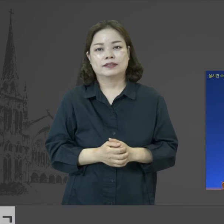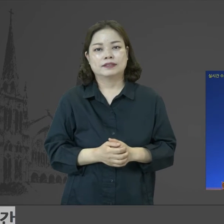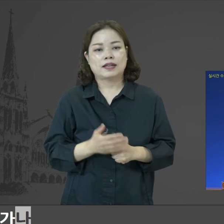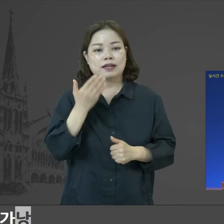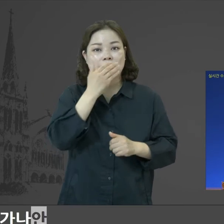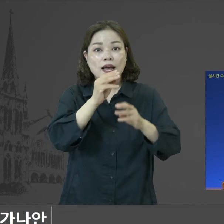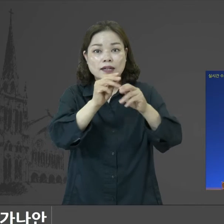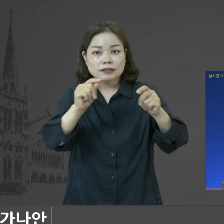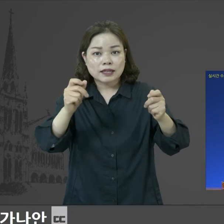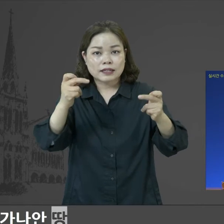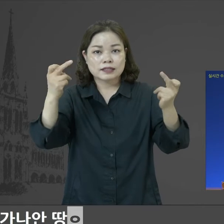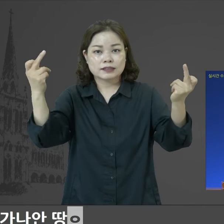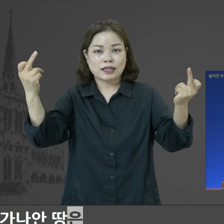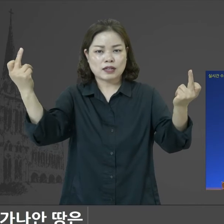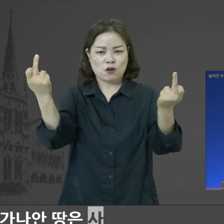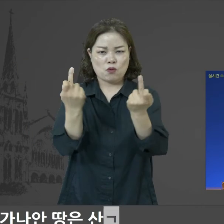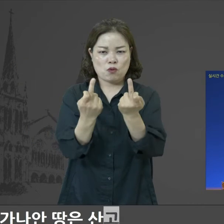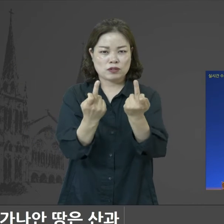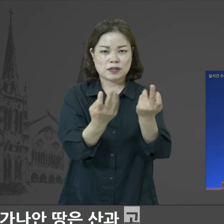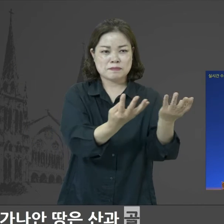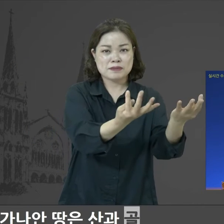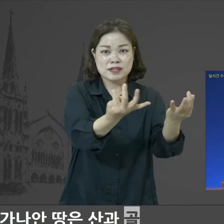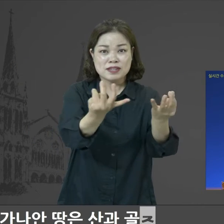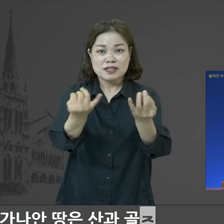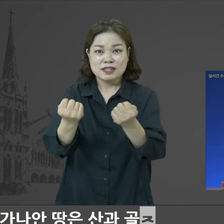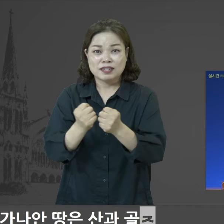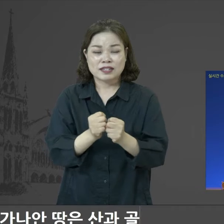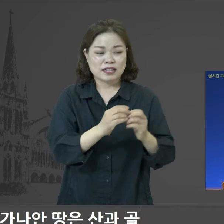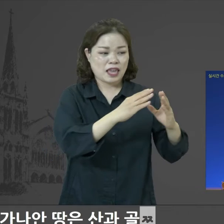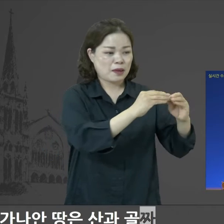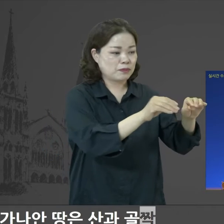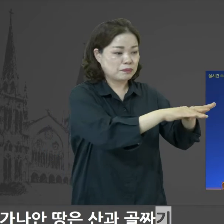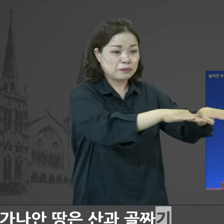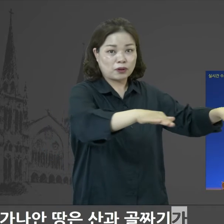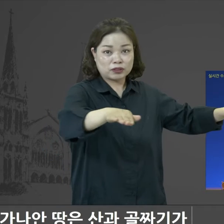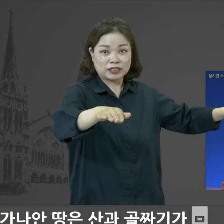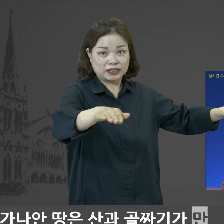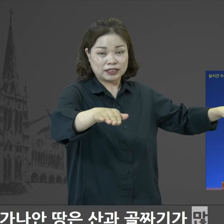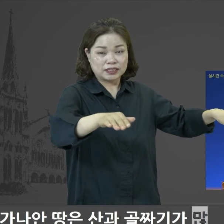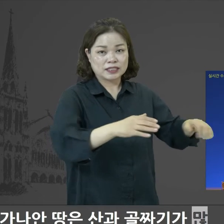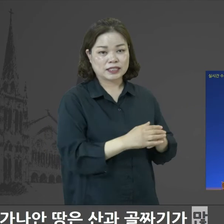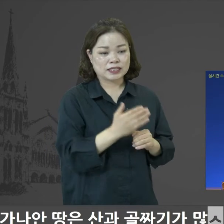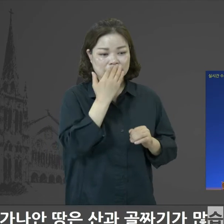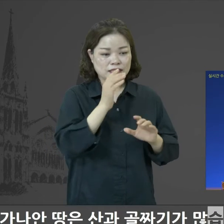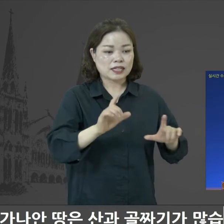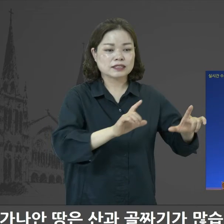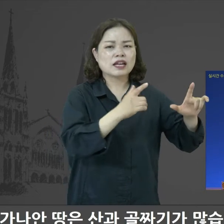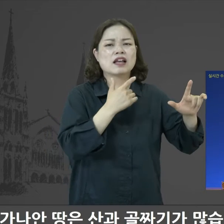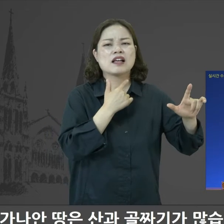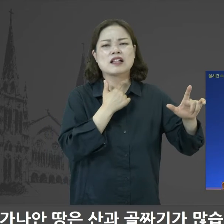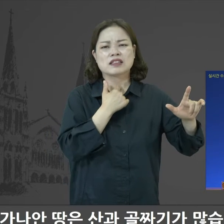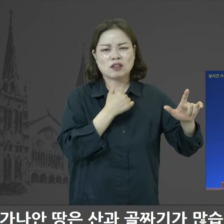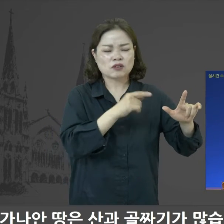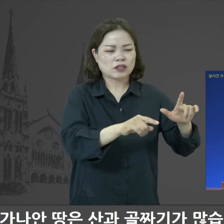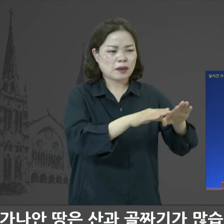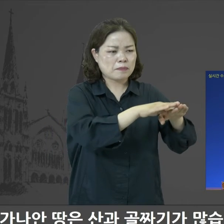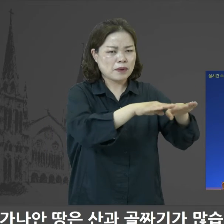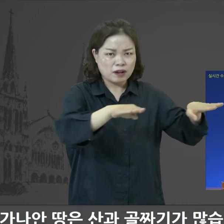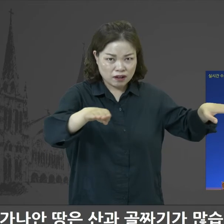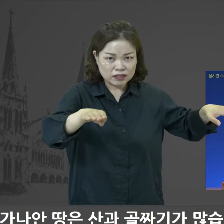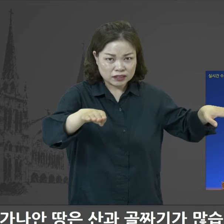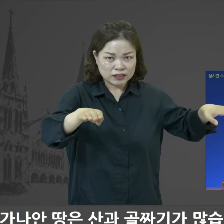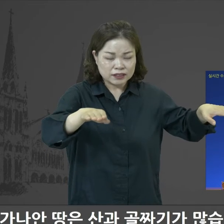땅은 산과 골짜기가 많습니다. 애굽은 대부분 평지입니다. 특히 이스라엘 백성들이 살았던 고센 땅은 평지 중에